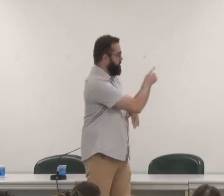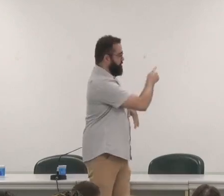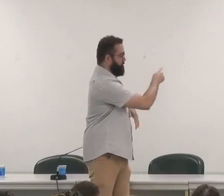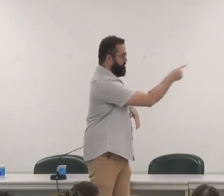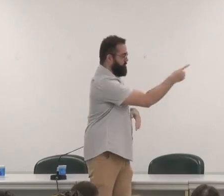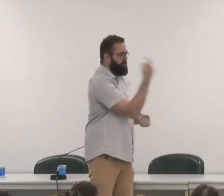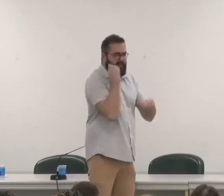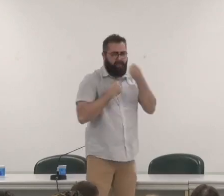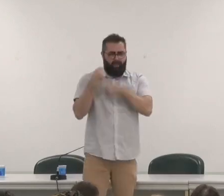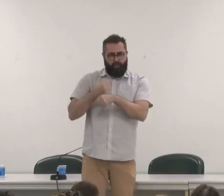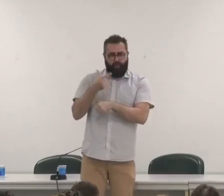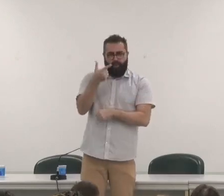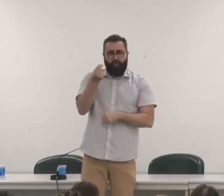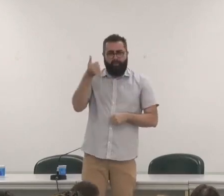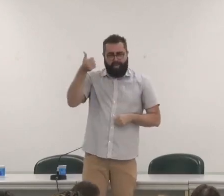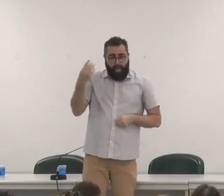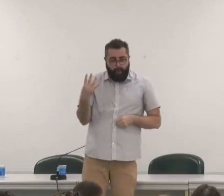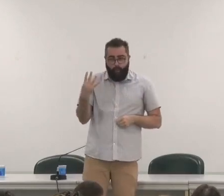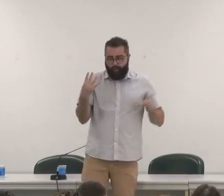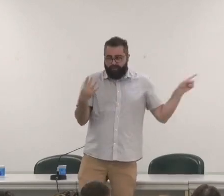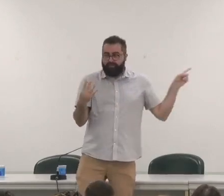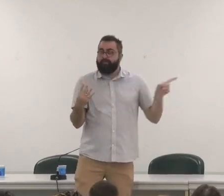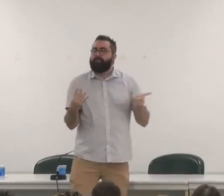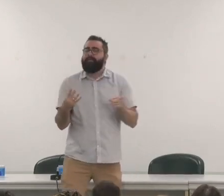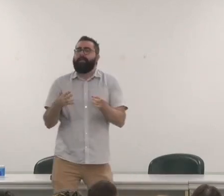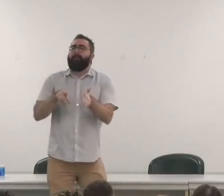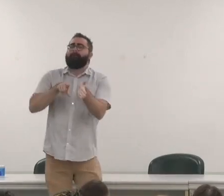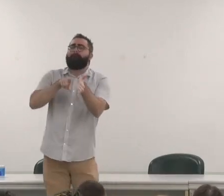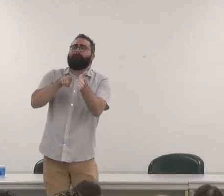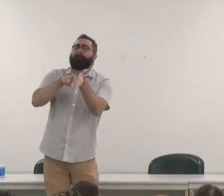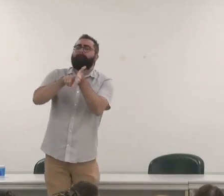desses 4 autores aqui, que em 2014